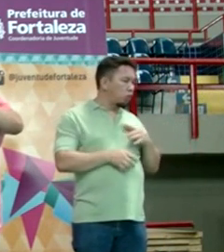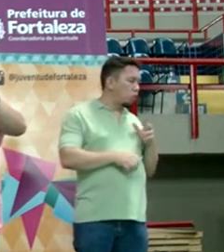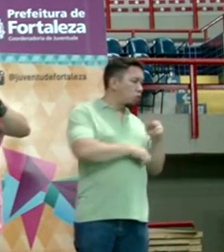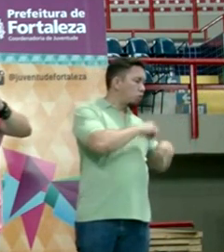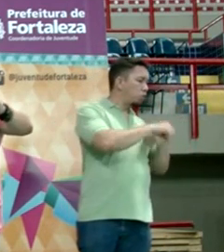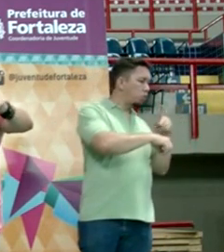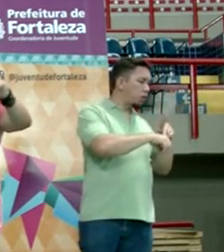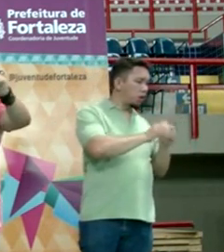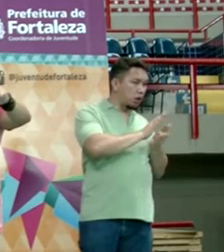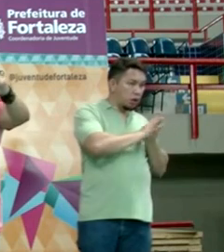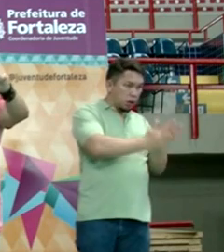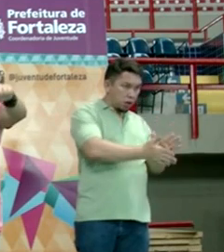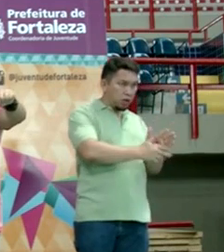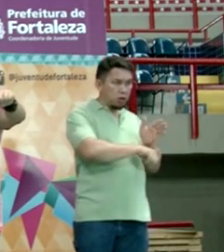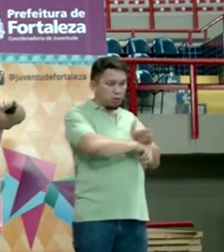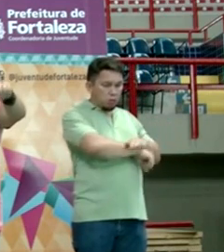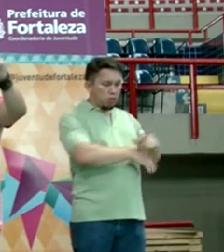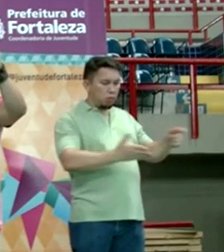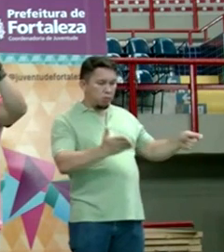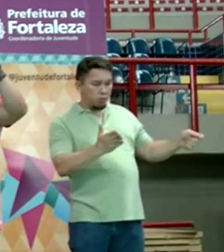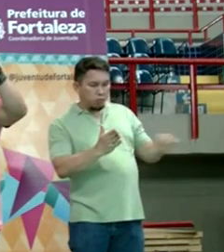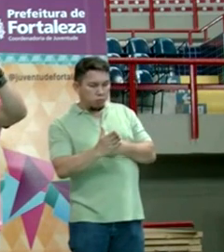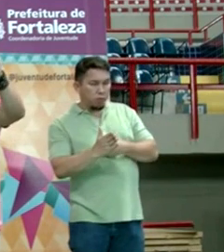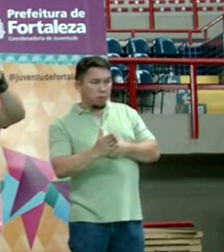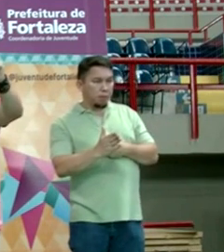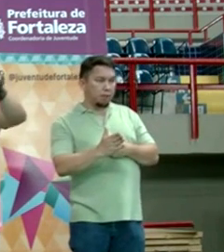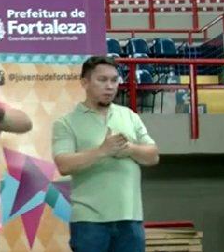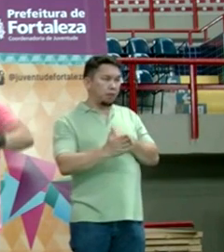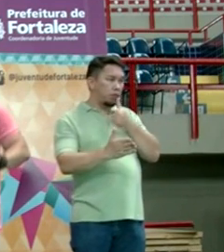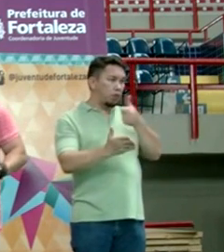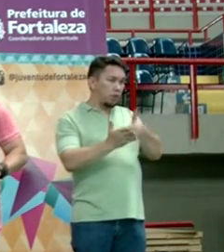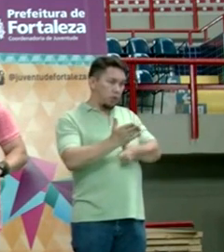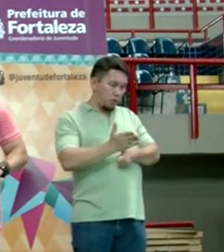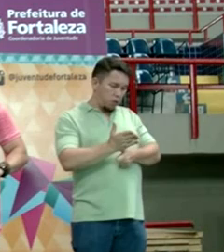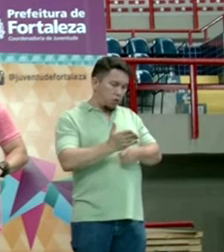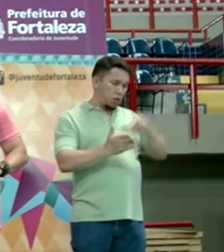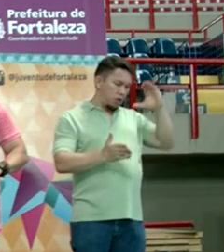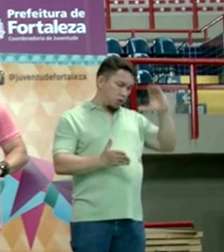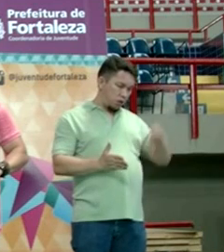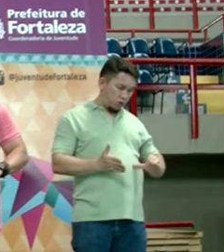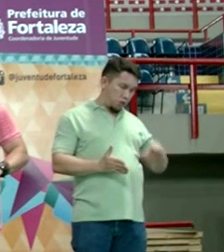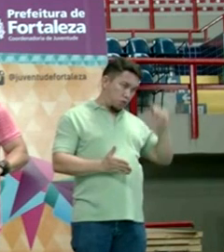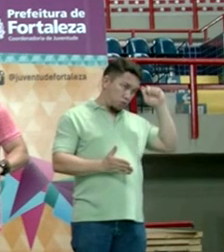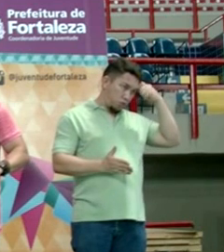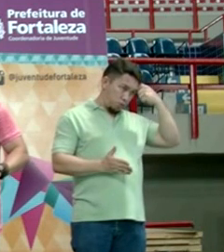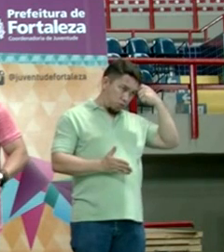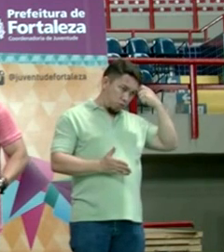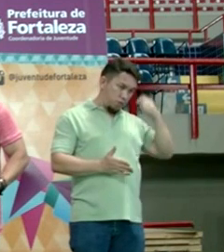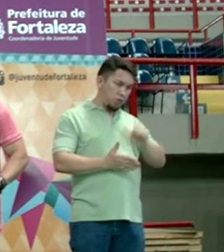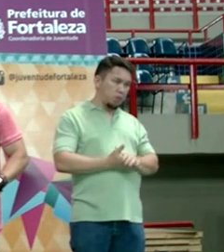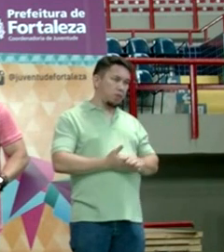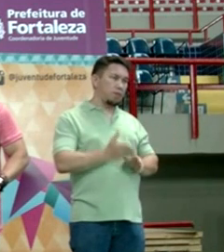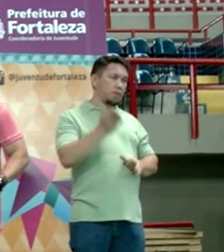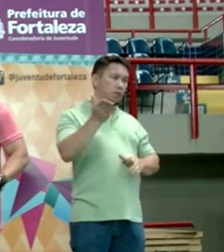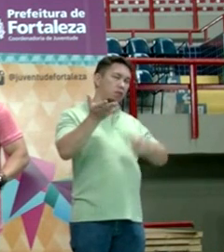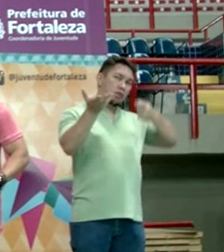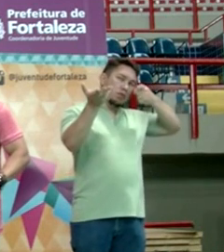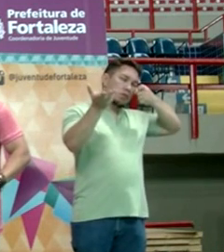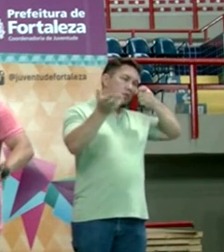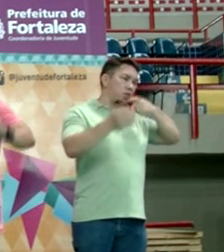racistas americanos a assinar a Carta dos Direitos Civis dos Negros, ele foi o quê?